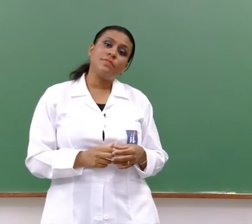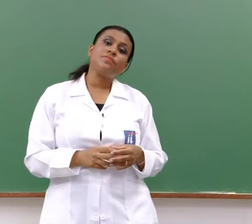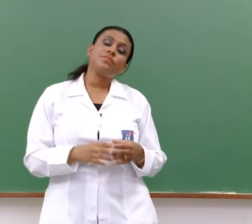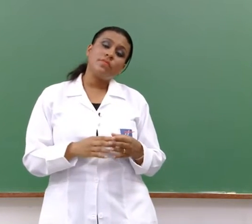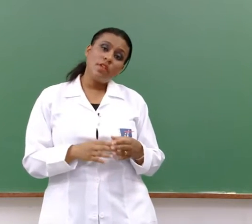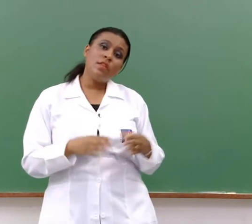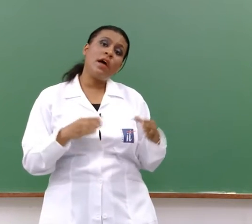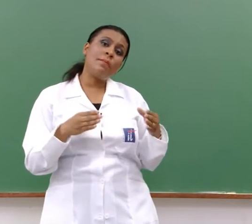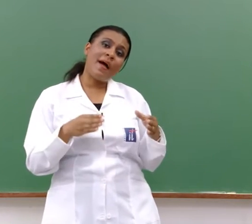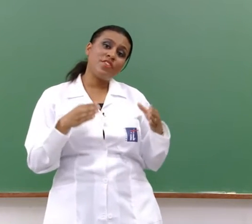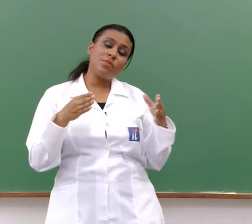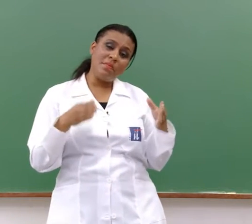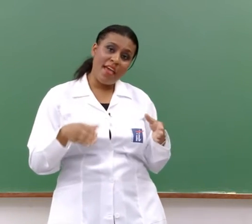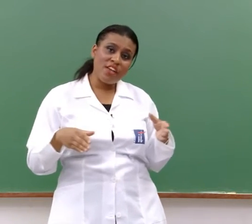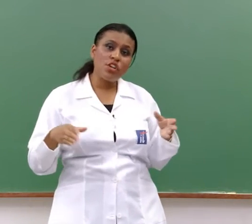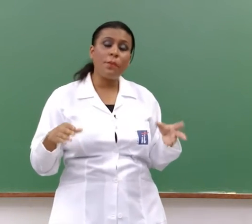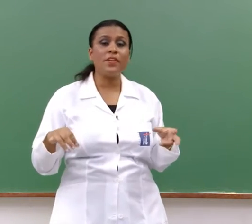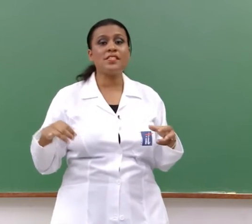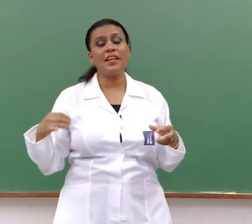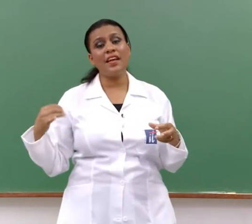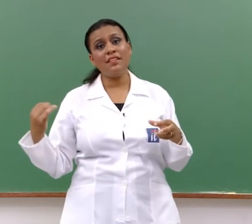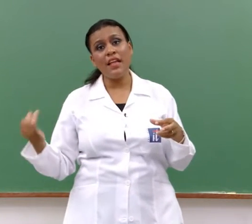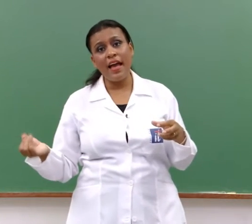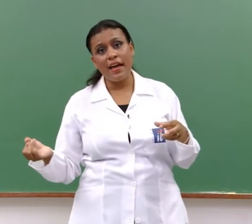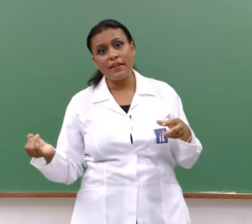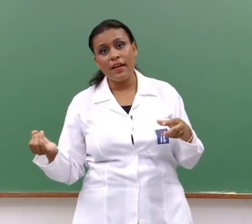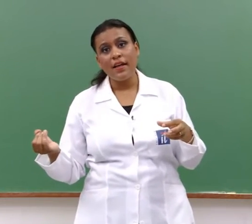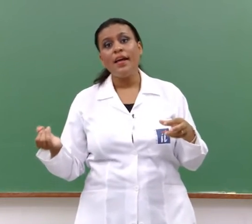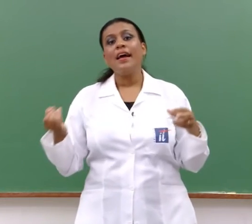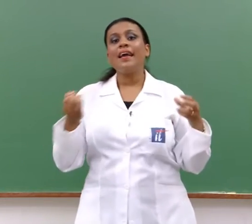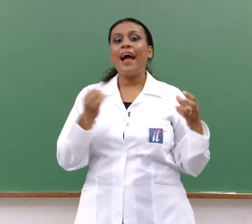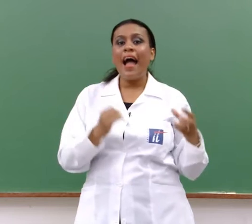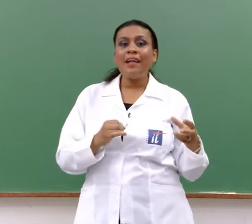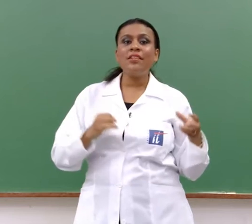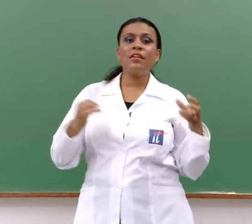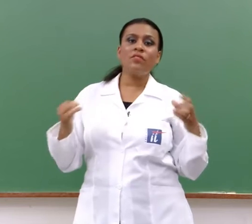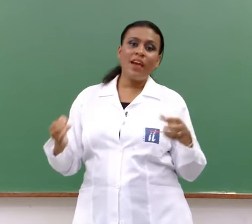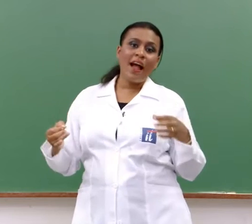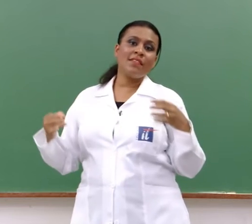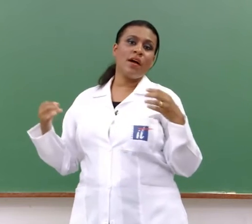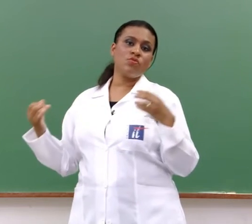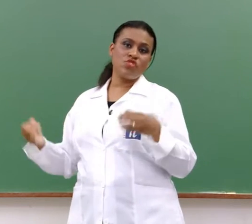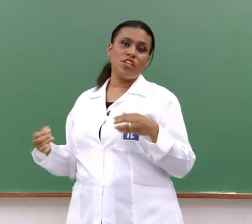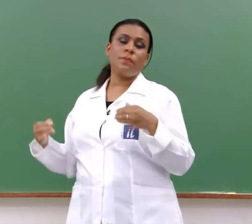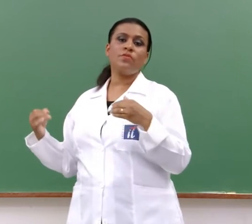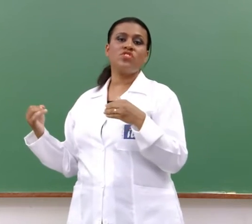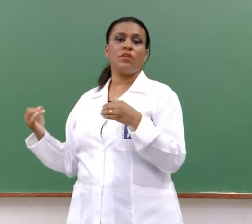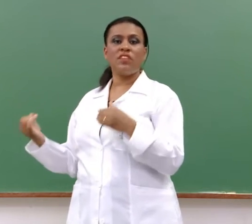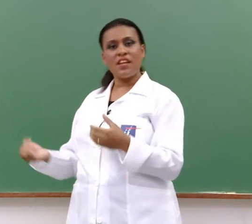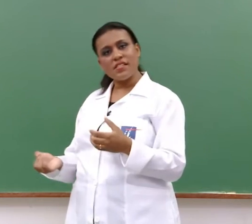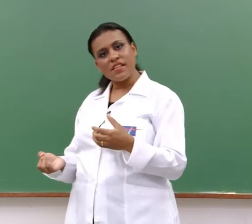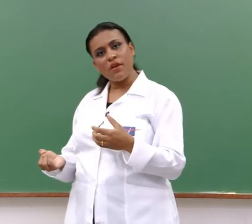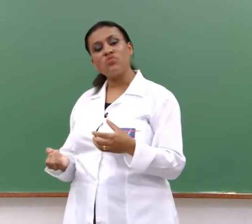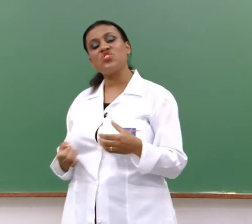ser na parte média, pode ser na interna. Cada lugar dá um tipo de alteração